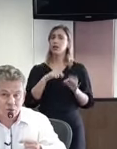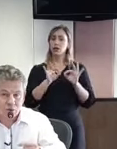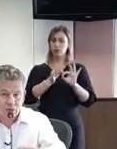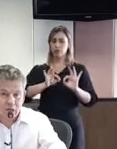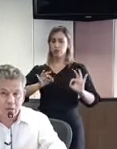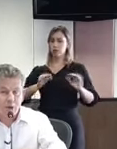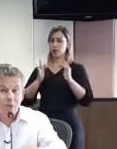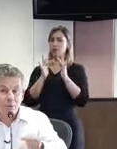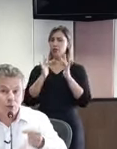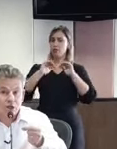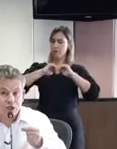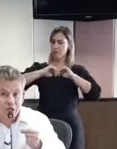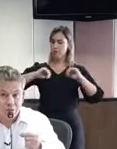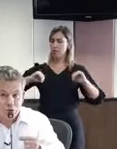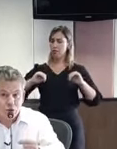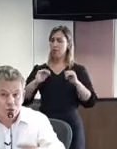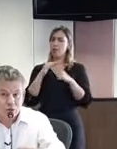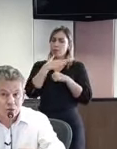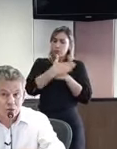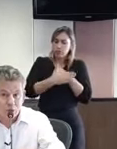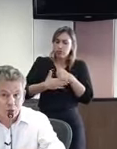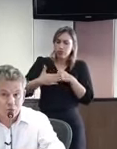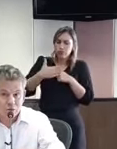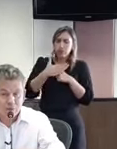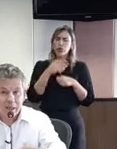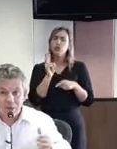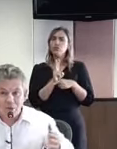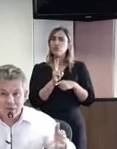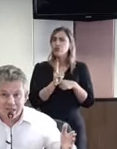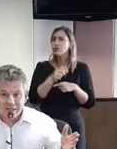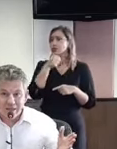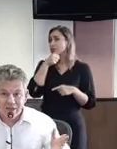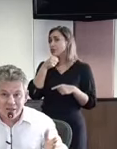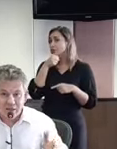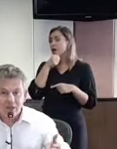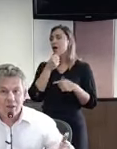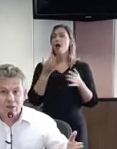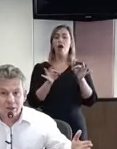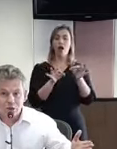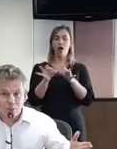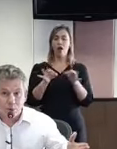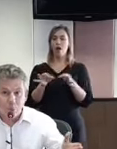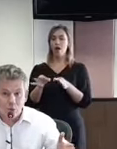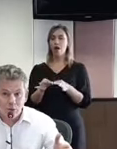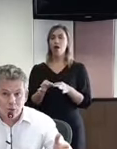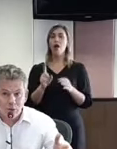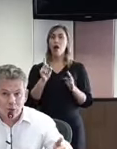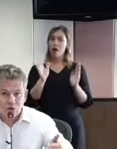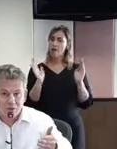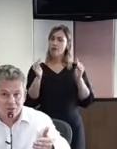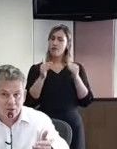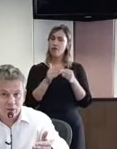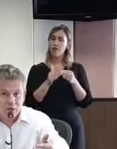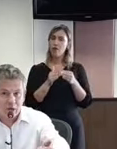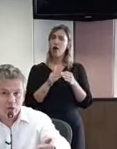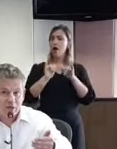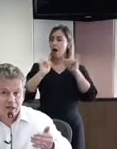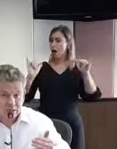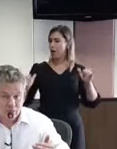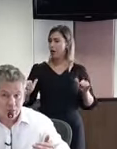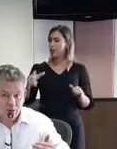distanciamento social, protegermos os nossos idosos. Então, nesta linha, nós estamos propondo aos prefeitos